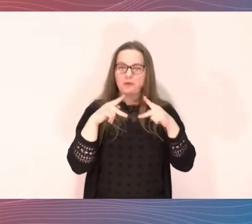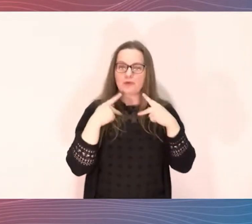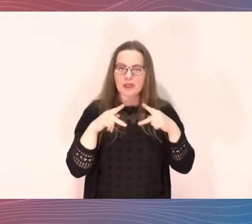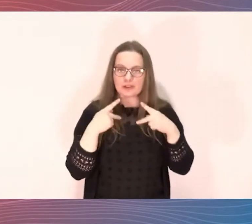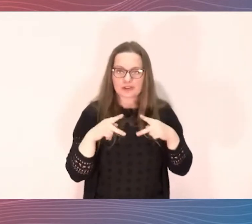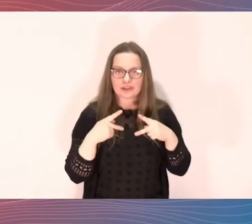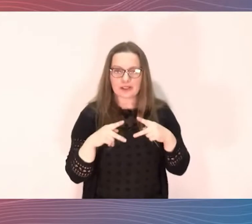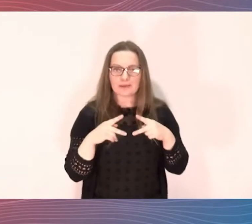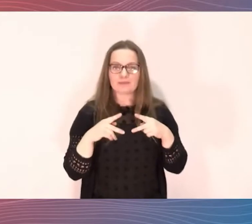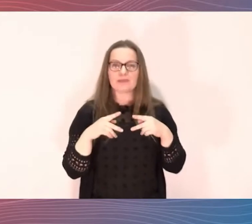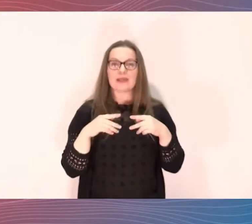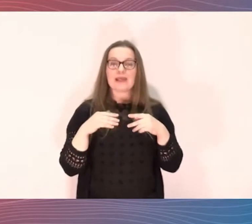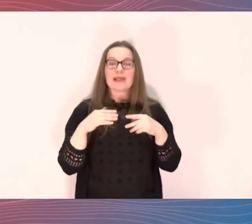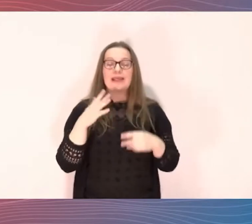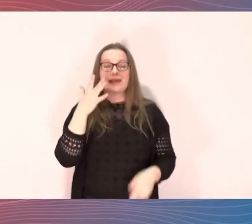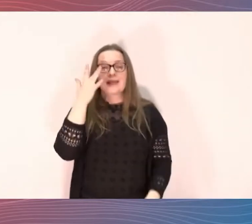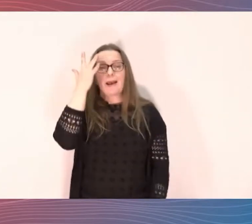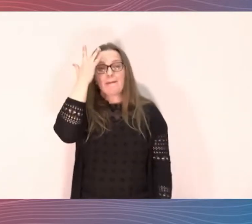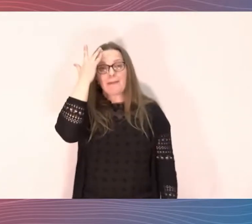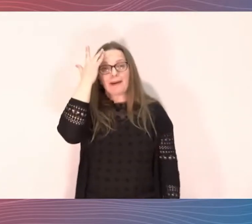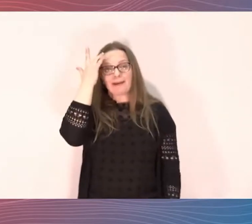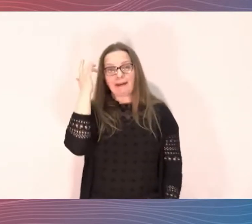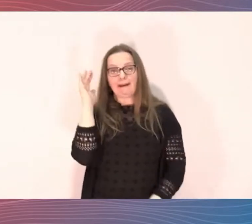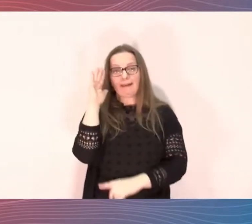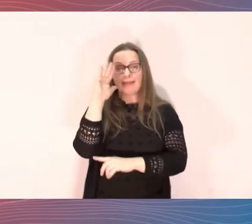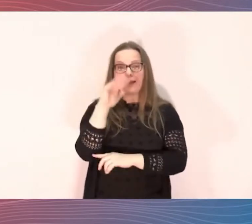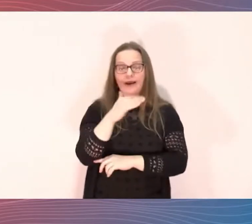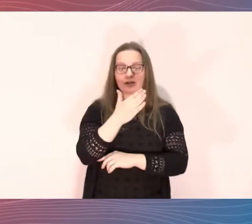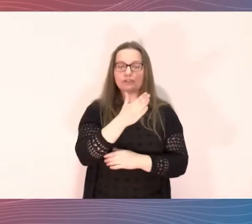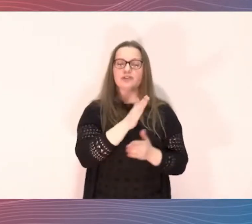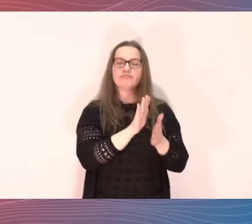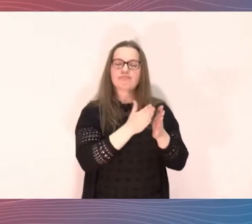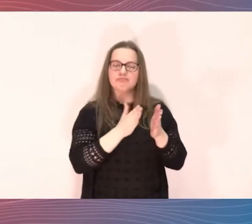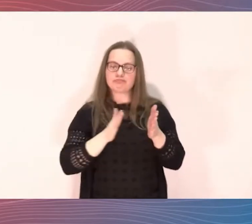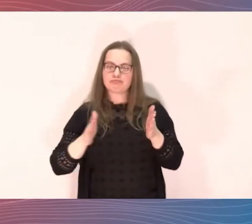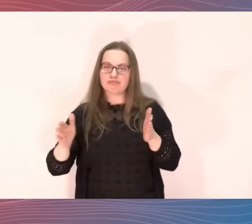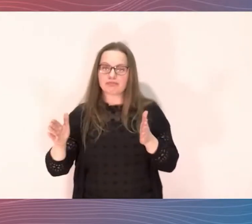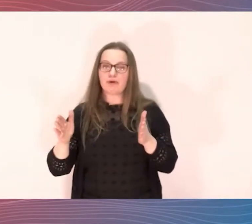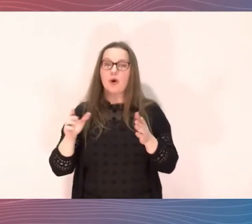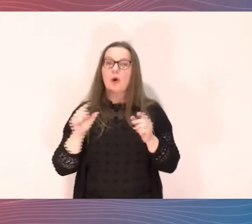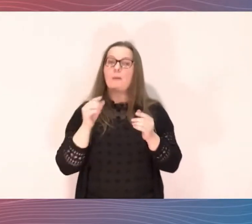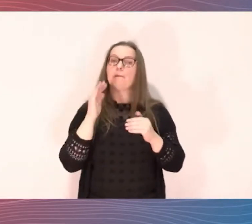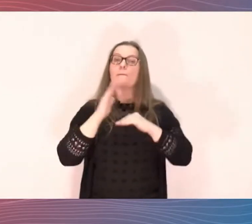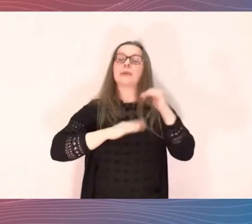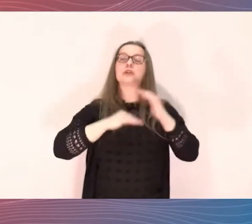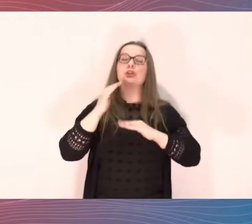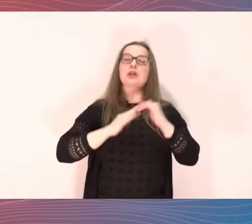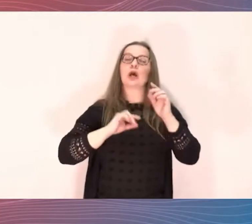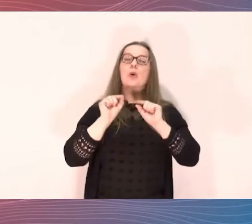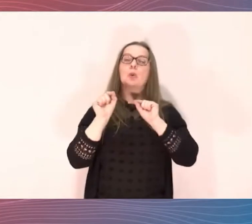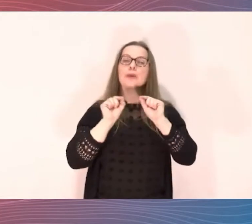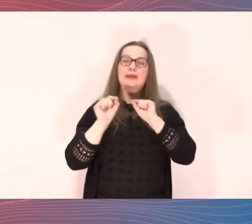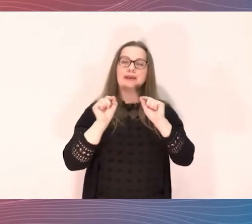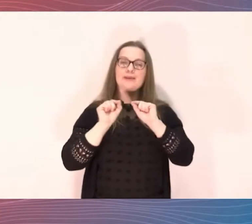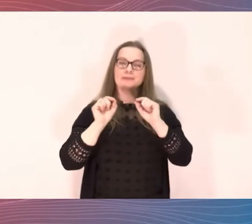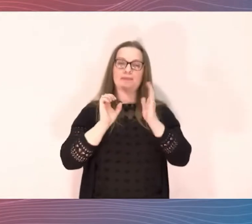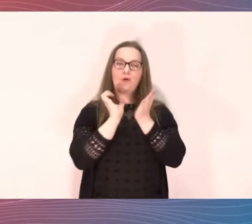ter as tardes, todas as tardes, aprendemos a fazer a imersão na palavra profética.